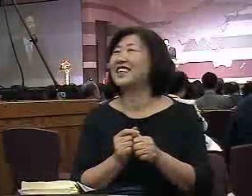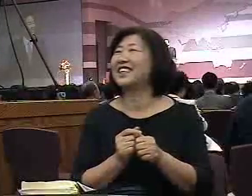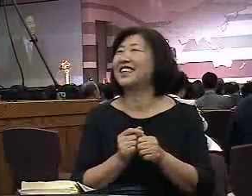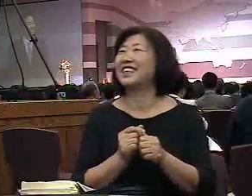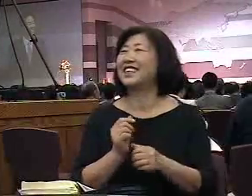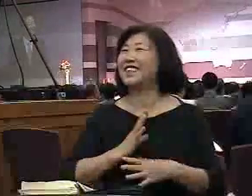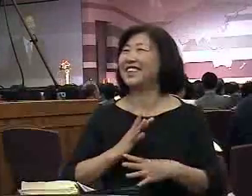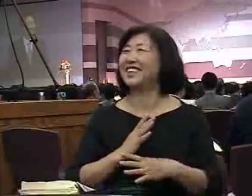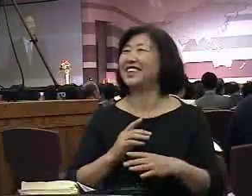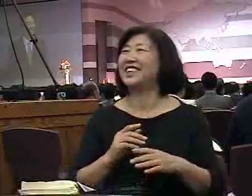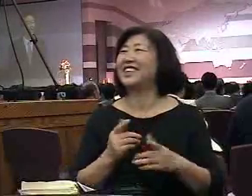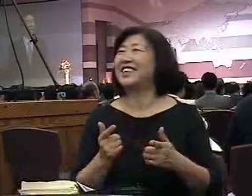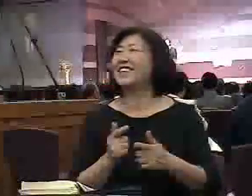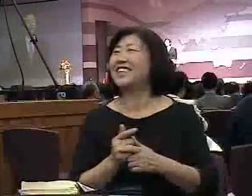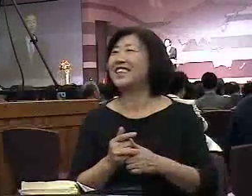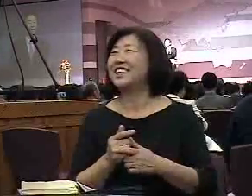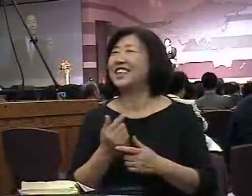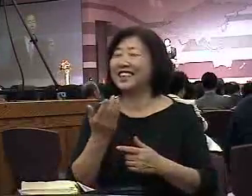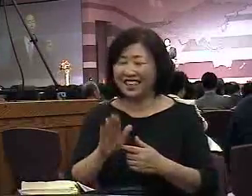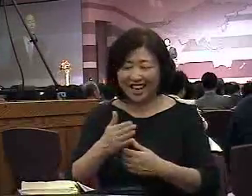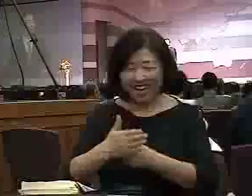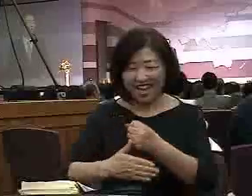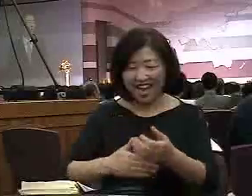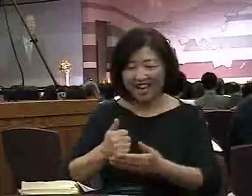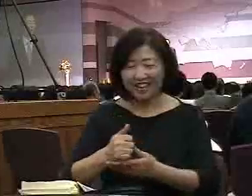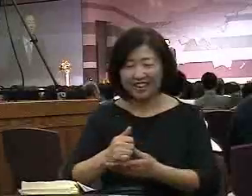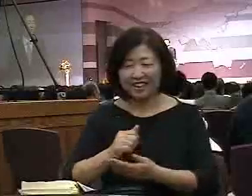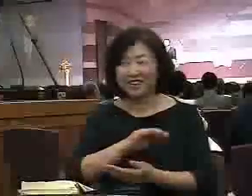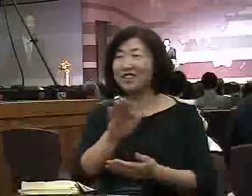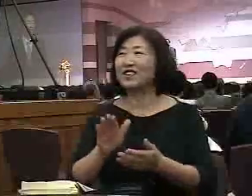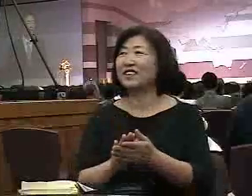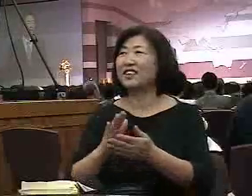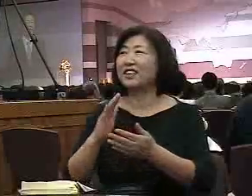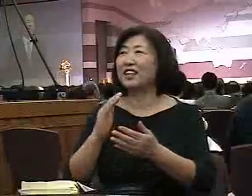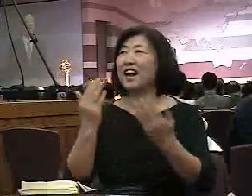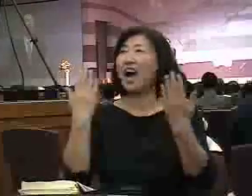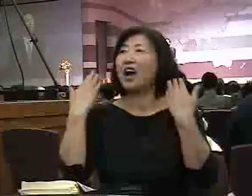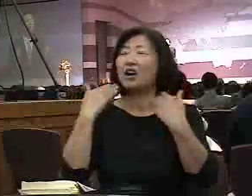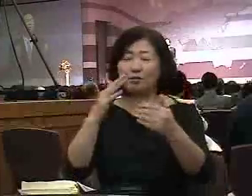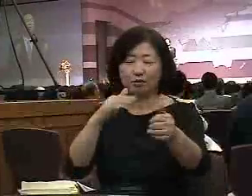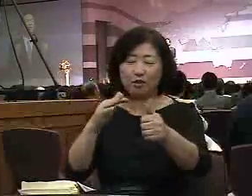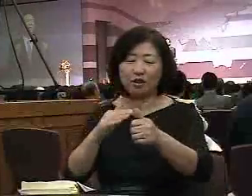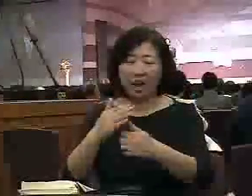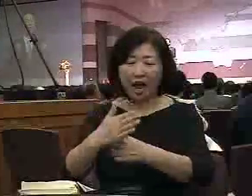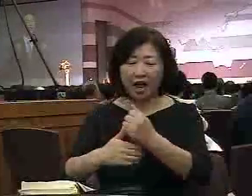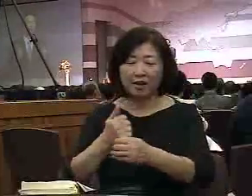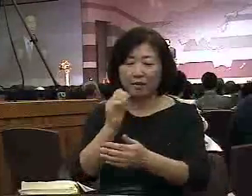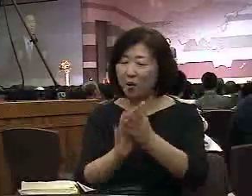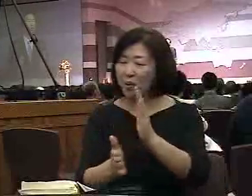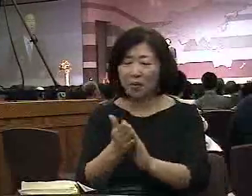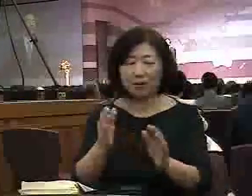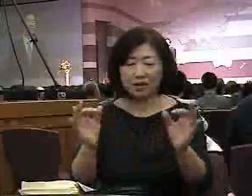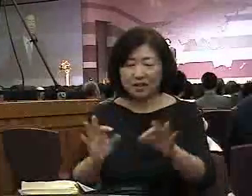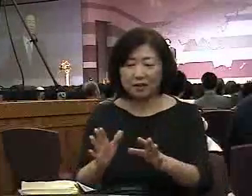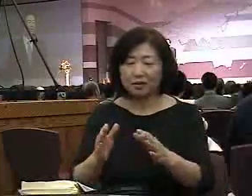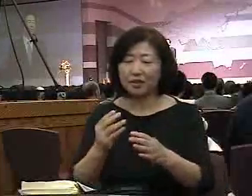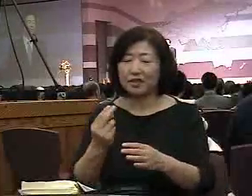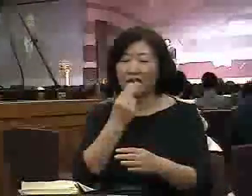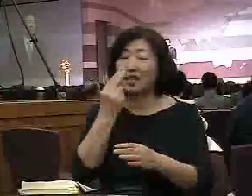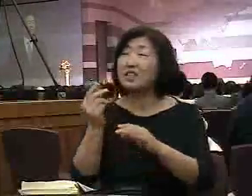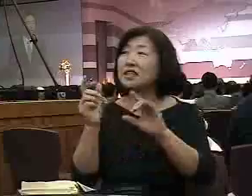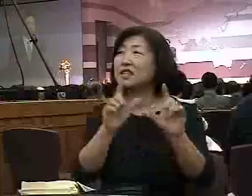무섭지 않습니까? 근데 하나님은 그 학교로 우리를 부르신다는 거예요. 왜? 하나님 없이는 잠시도 못 사는